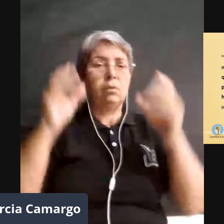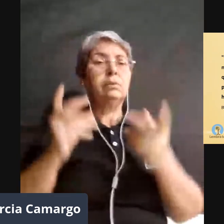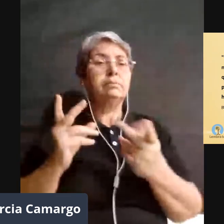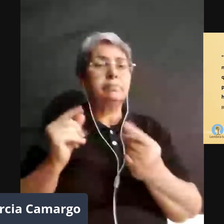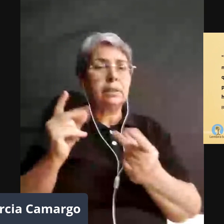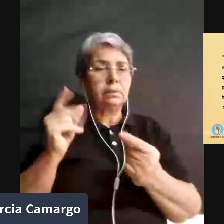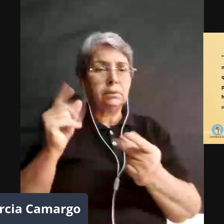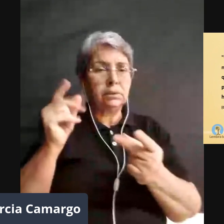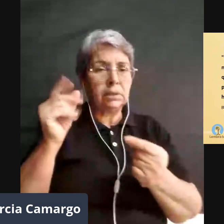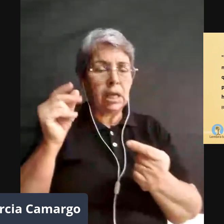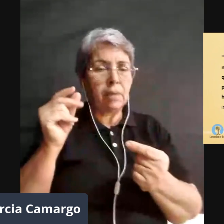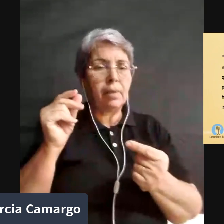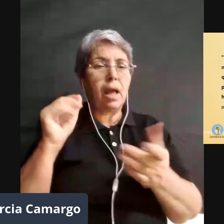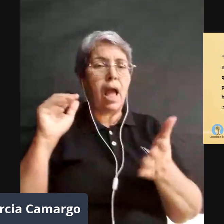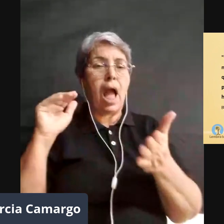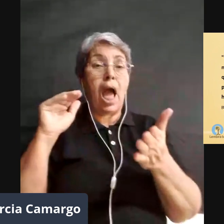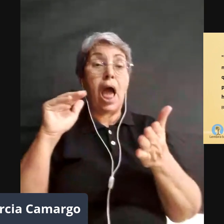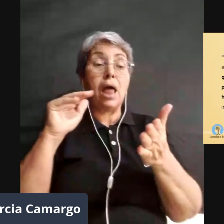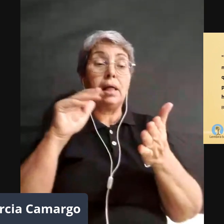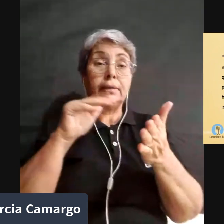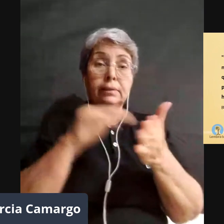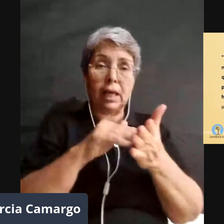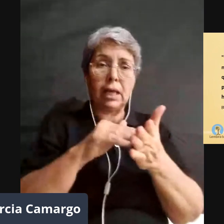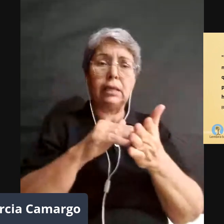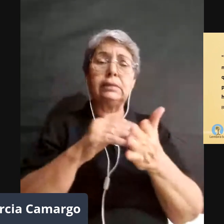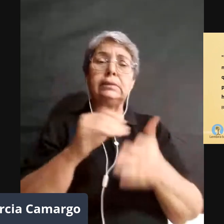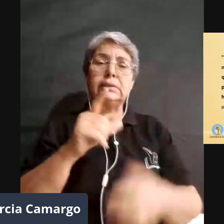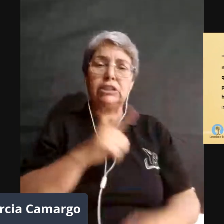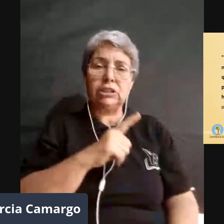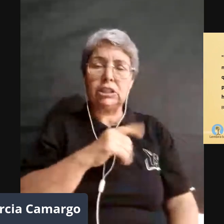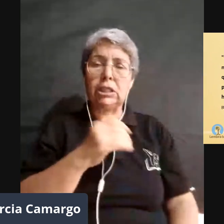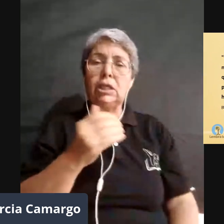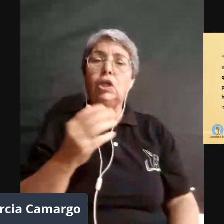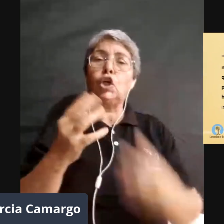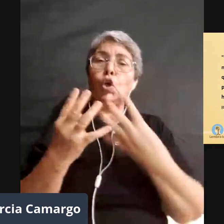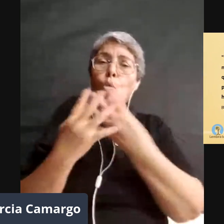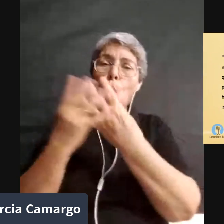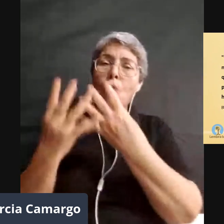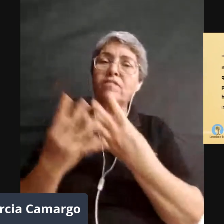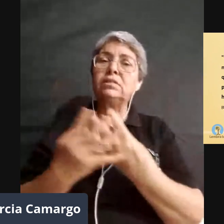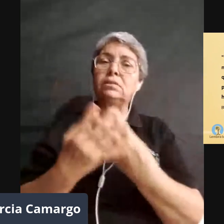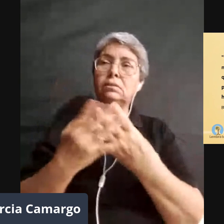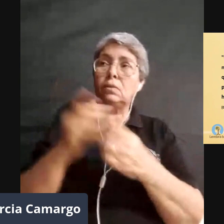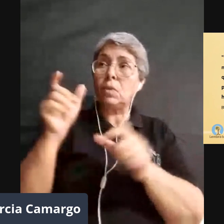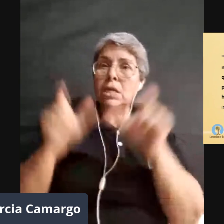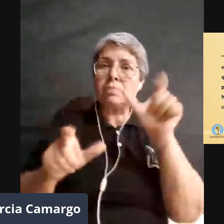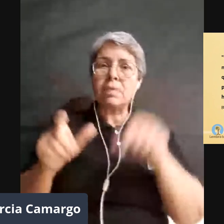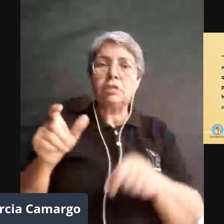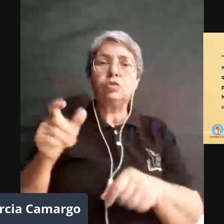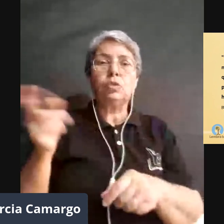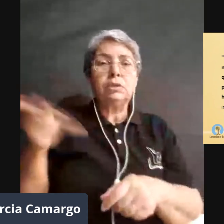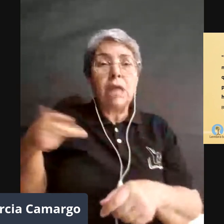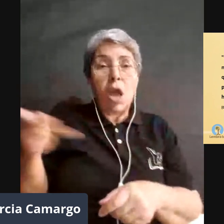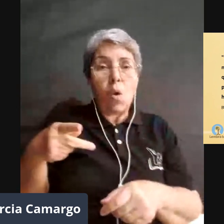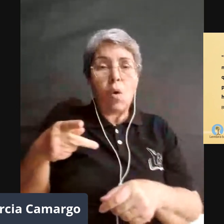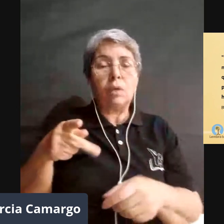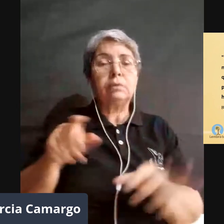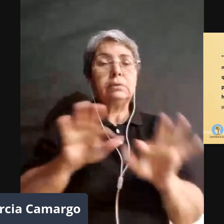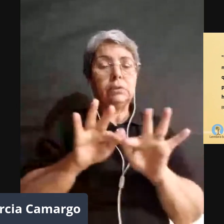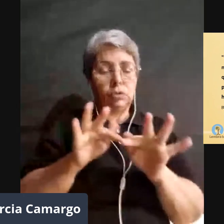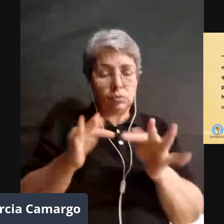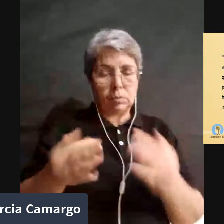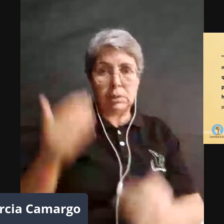registros, até que se faça plena confissão e os transgressores se apresentem em total humildade perante